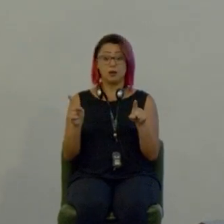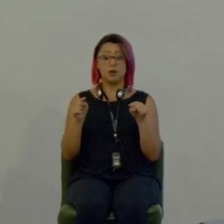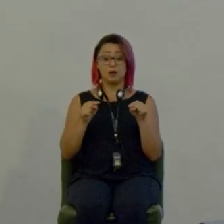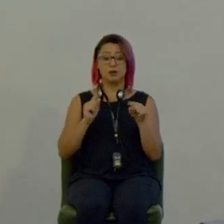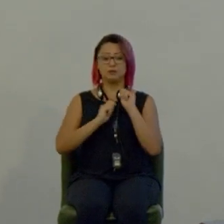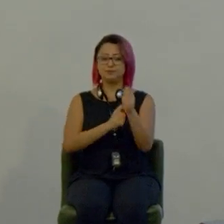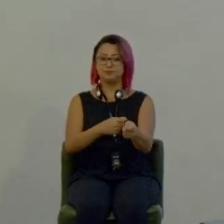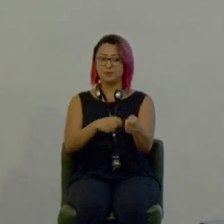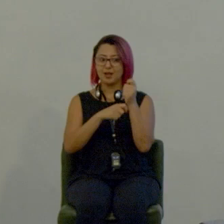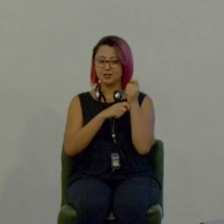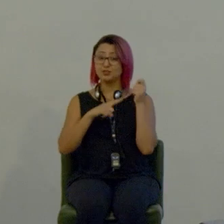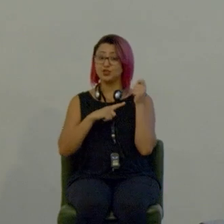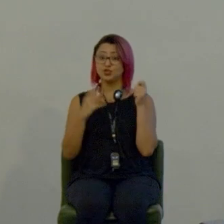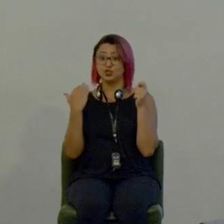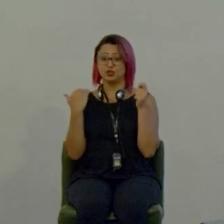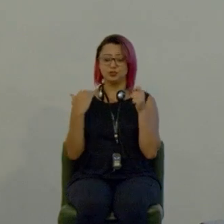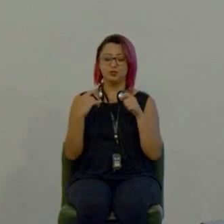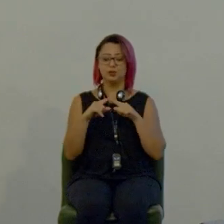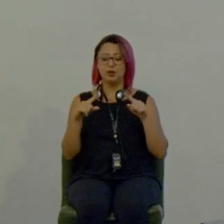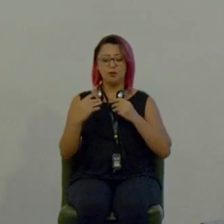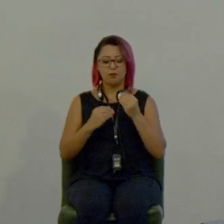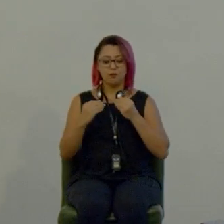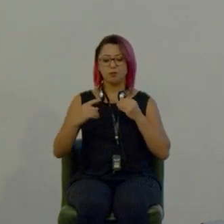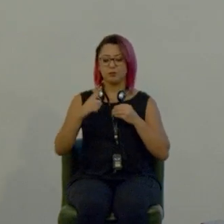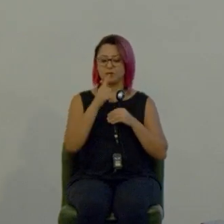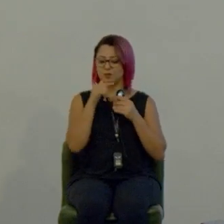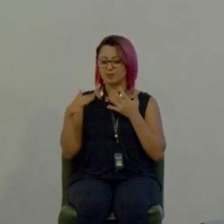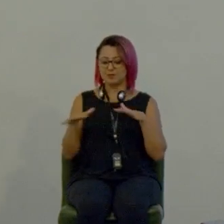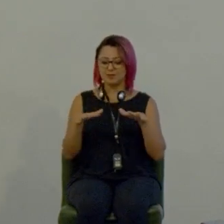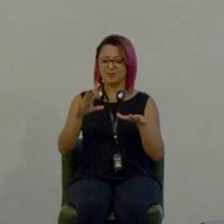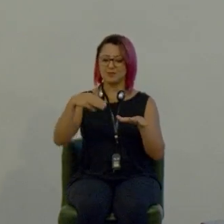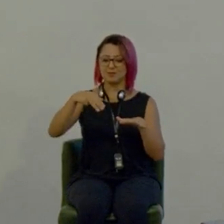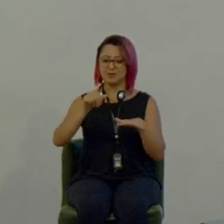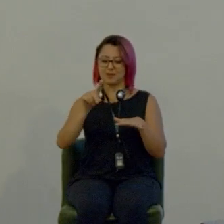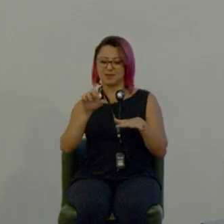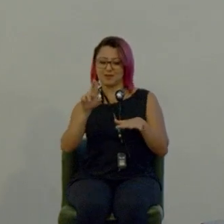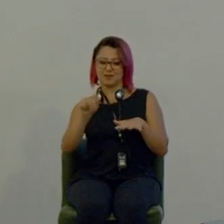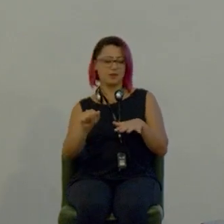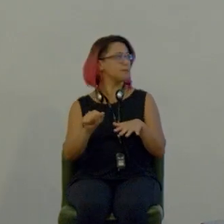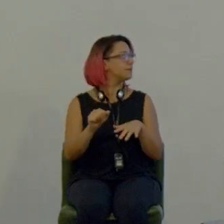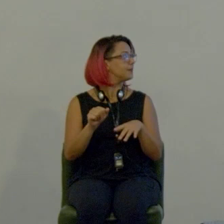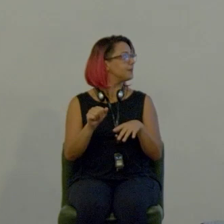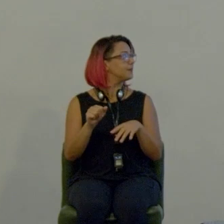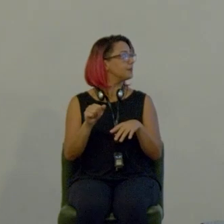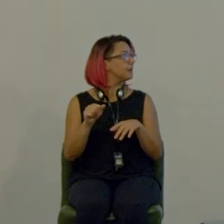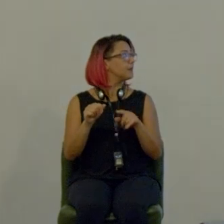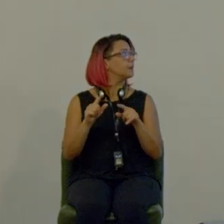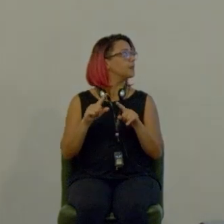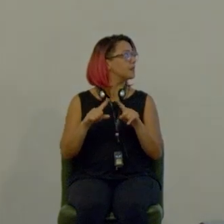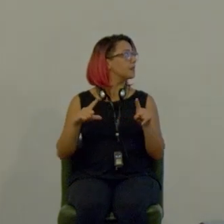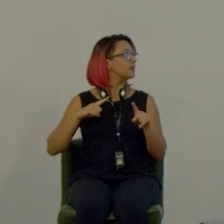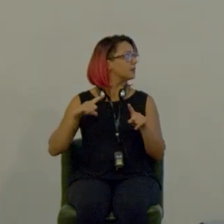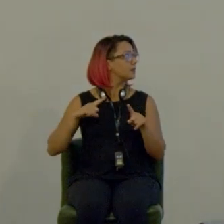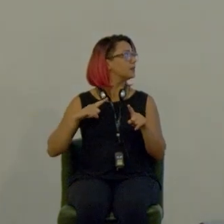é muito produtiva. E por causa disso, nós temos sítios arqueológicos às margens desses locais, que têm um registro da presença humana